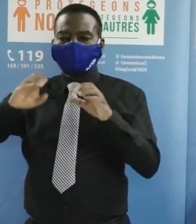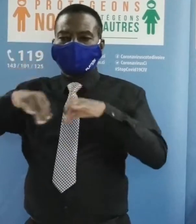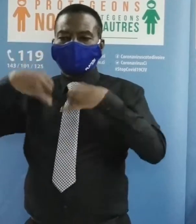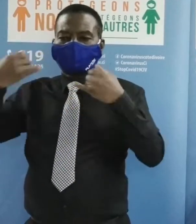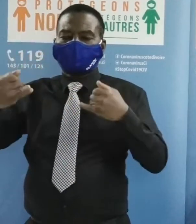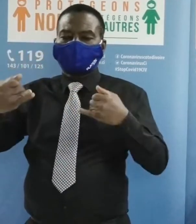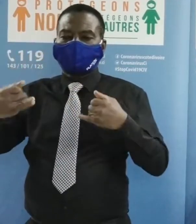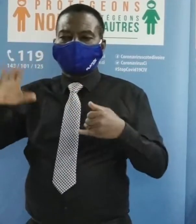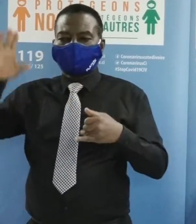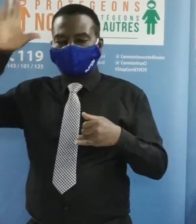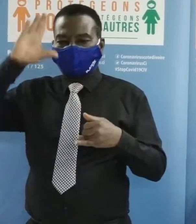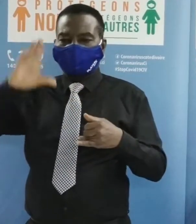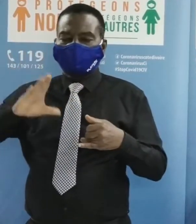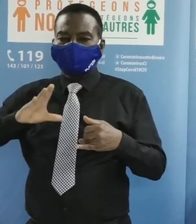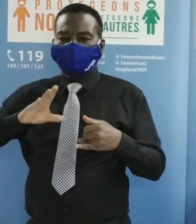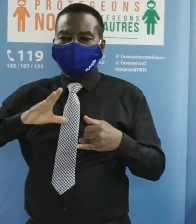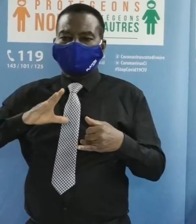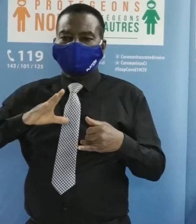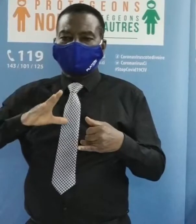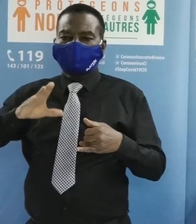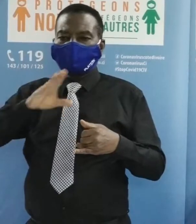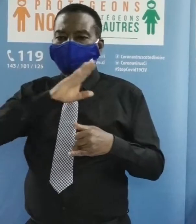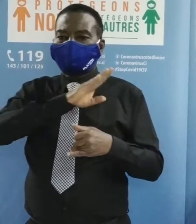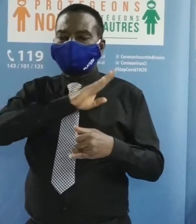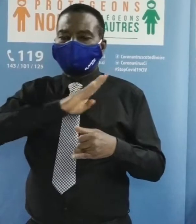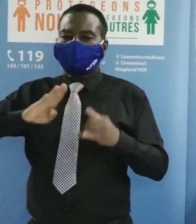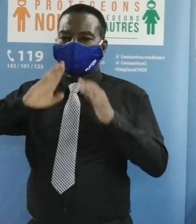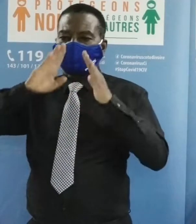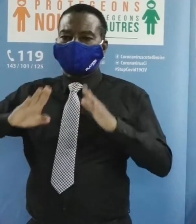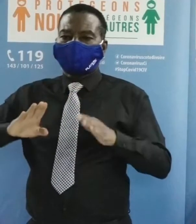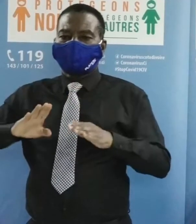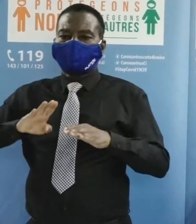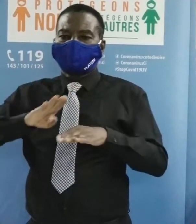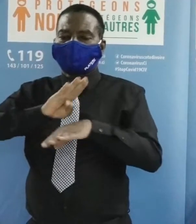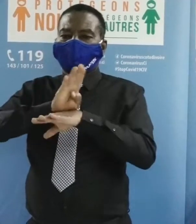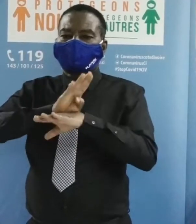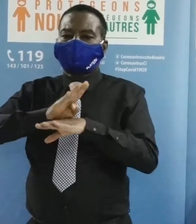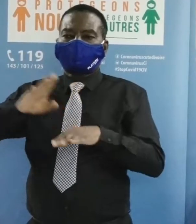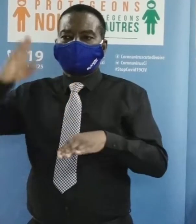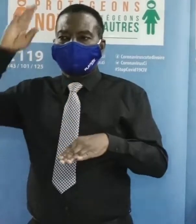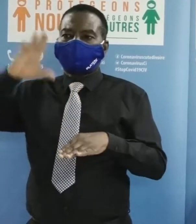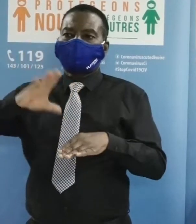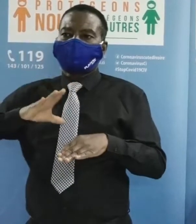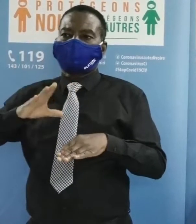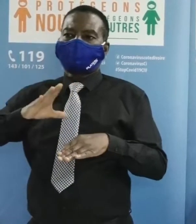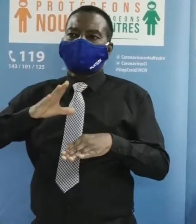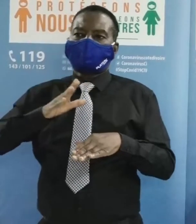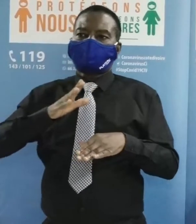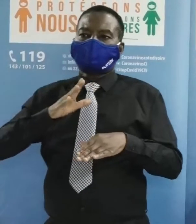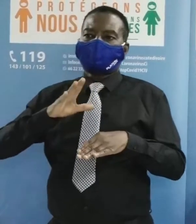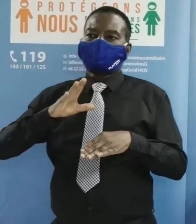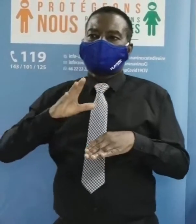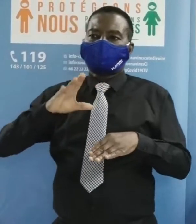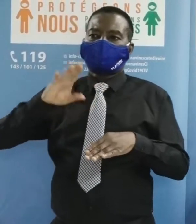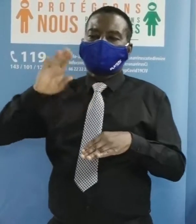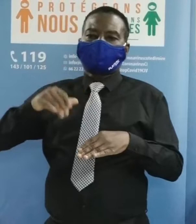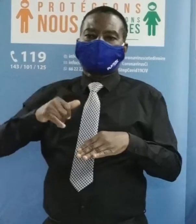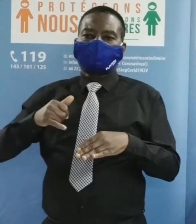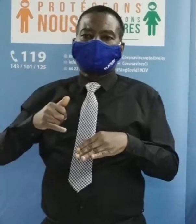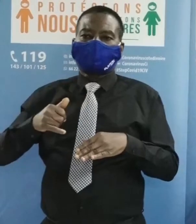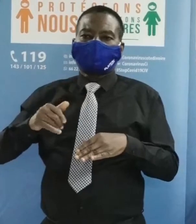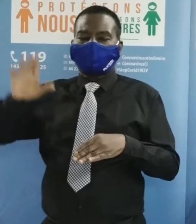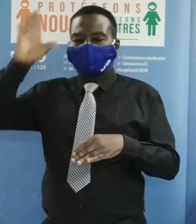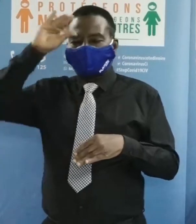monsieur le maire de la commune de bouaké mais c'est le commissaire principal charlemagne bleus